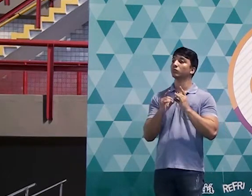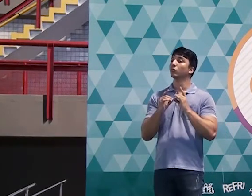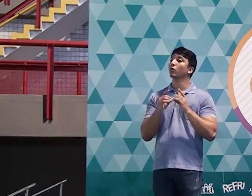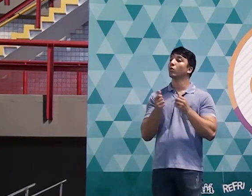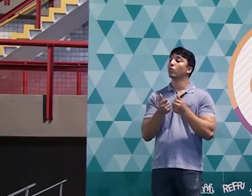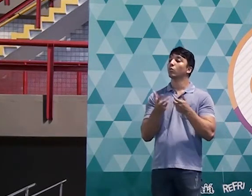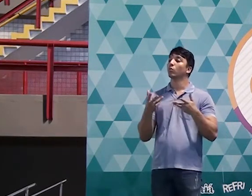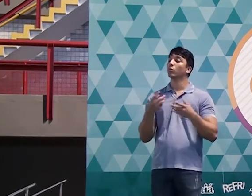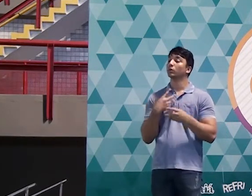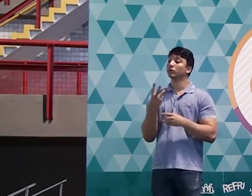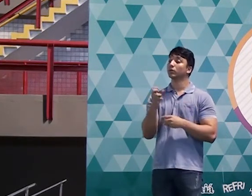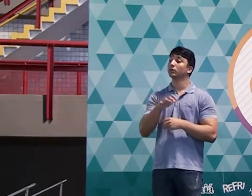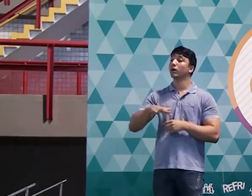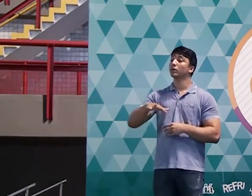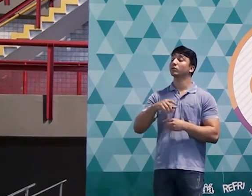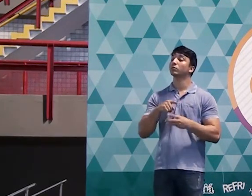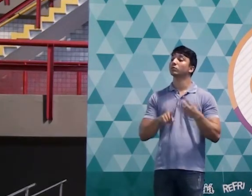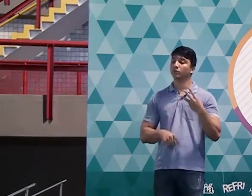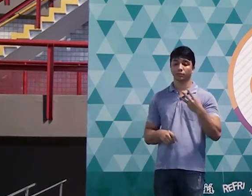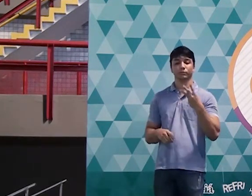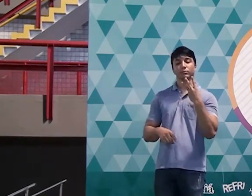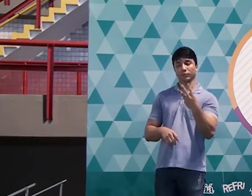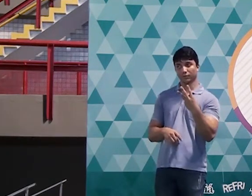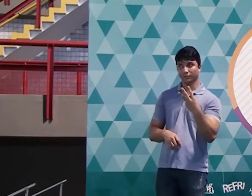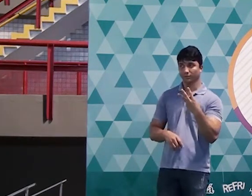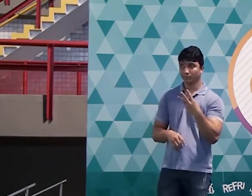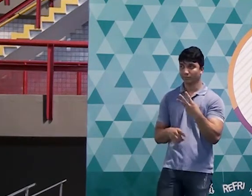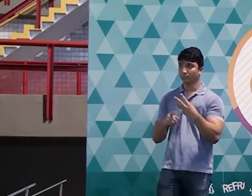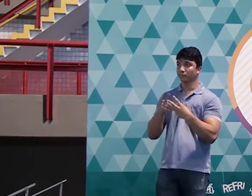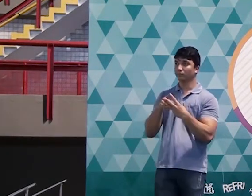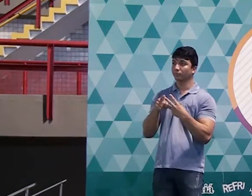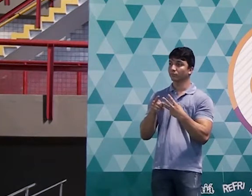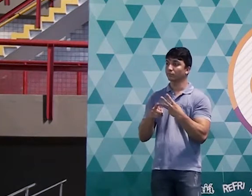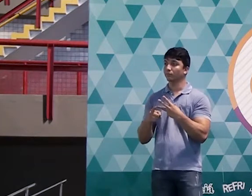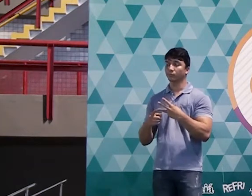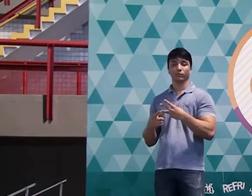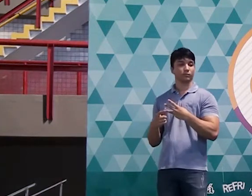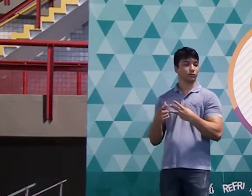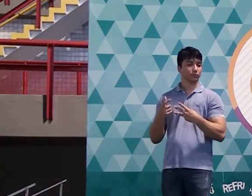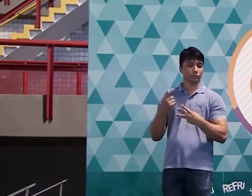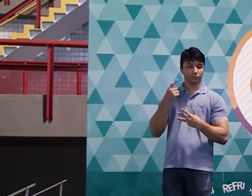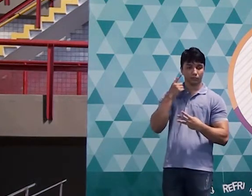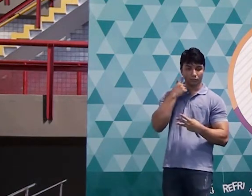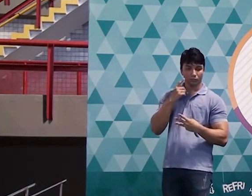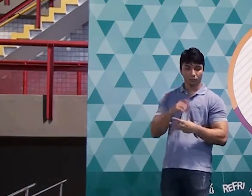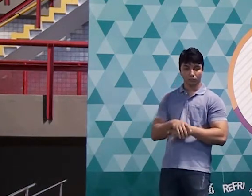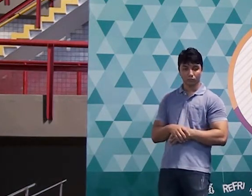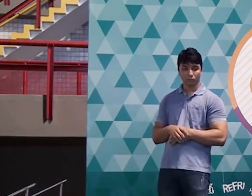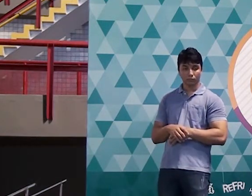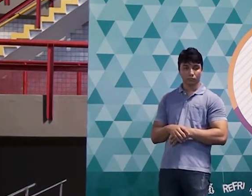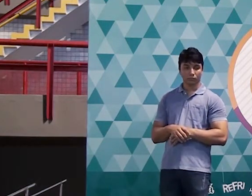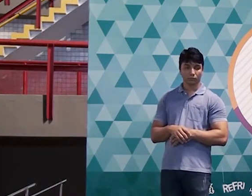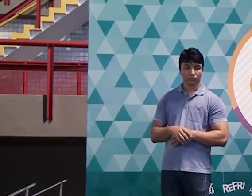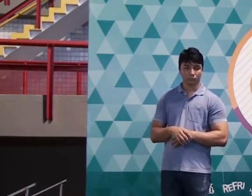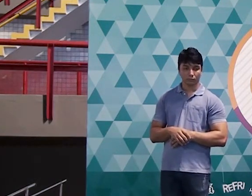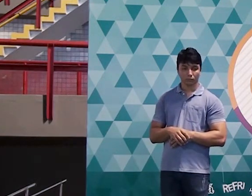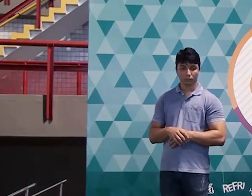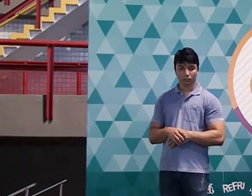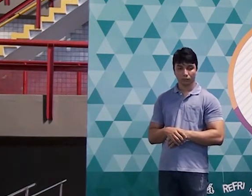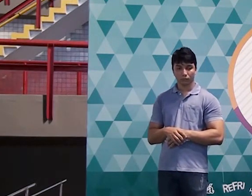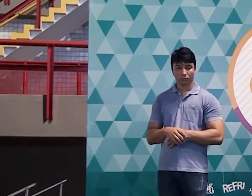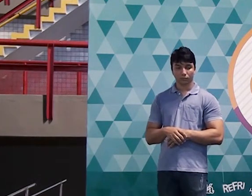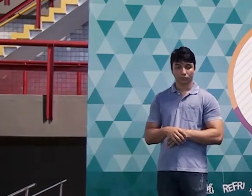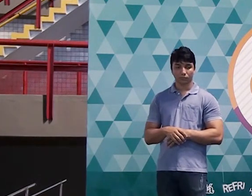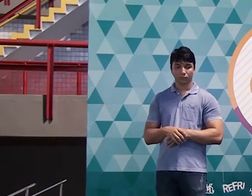quantas 3 áreas do feudo? 3. Deixa eu ver se tem as áreas aqui, que fica mais fácil de eu explicar o servo. Espera aí, servo, tu vai